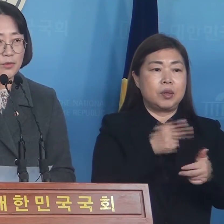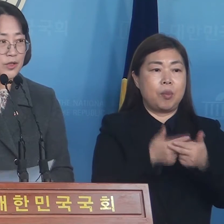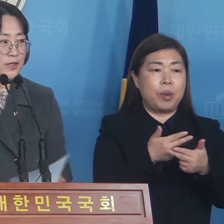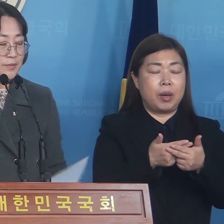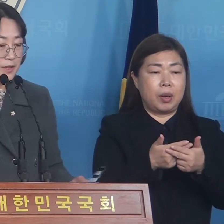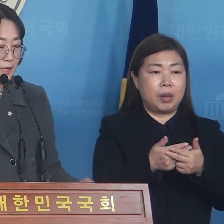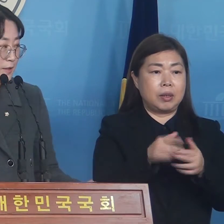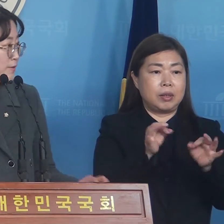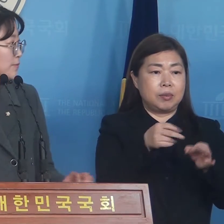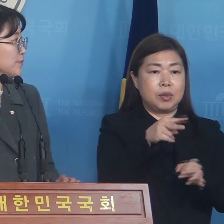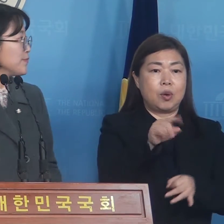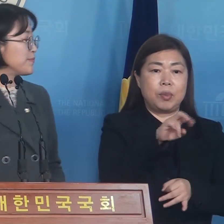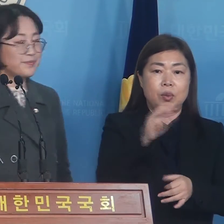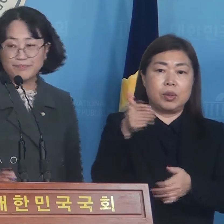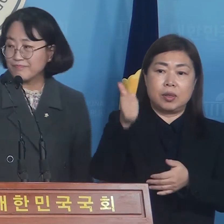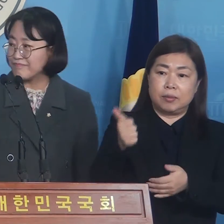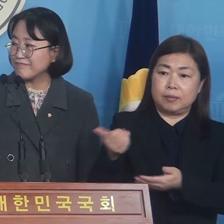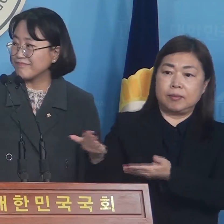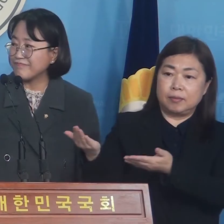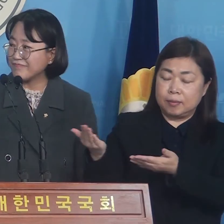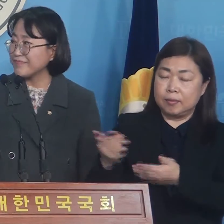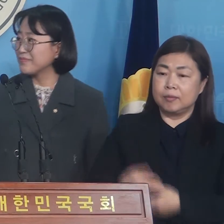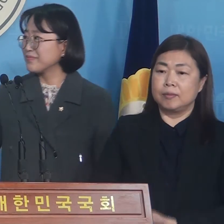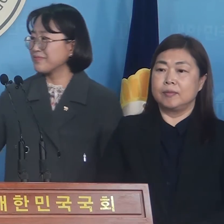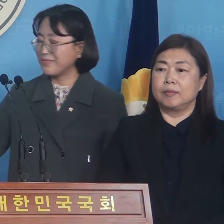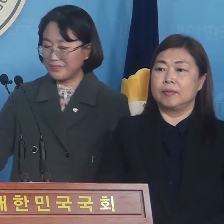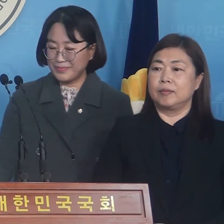김성민 회장 모시겠습니다.